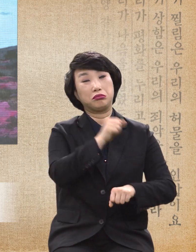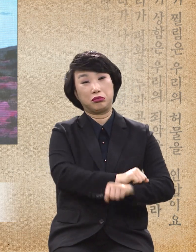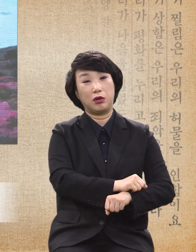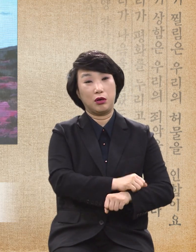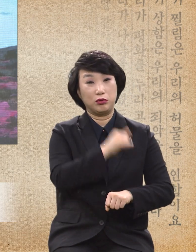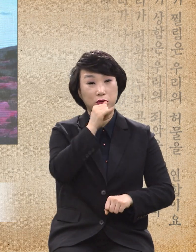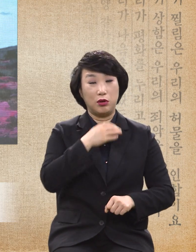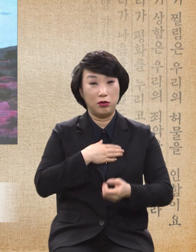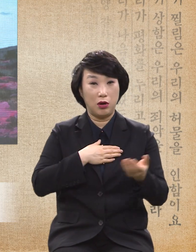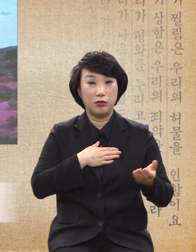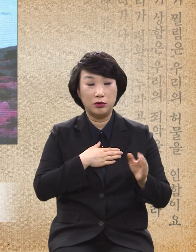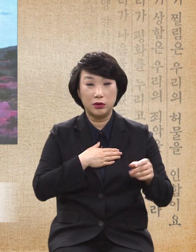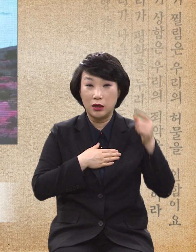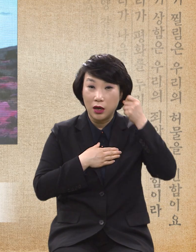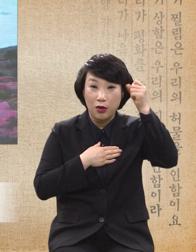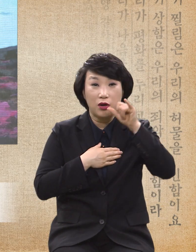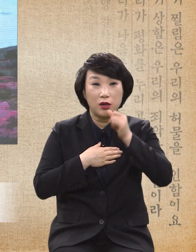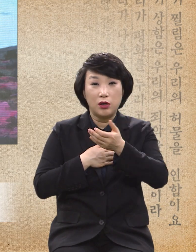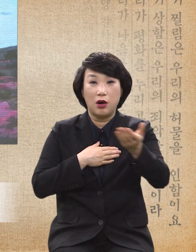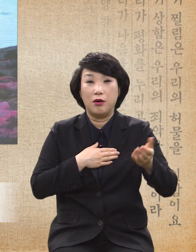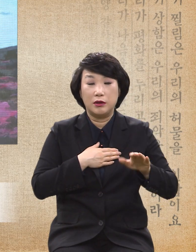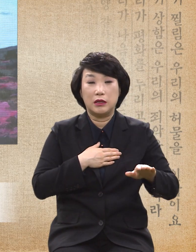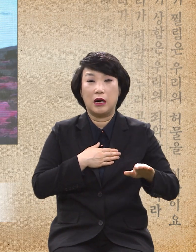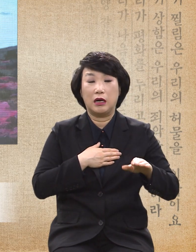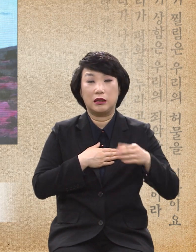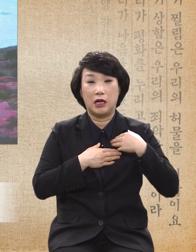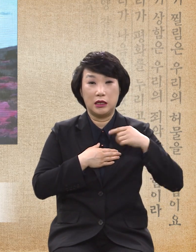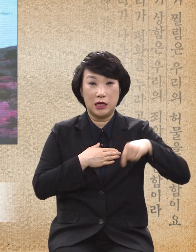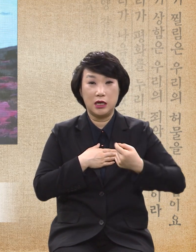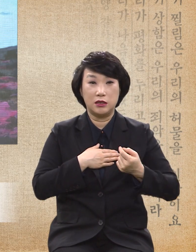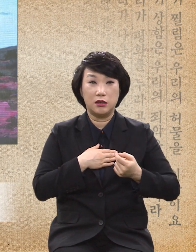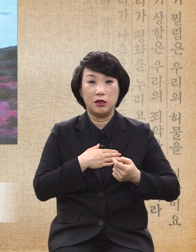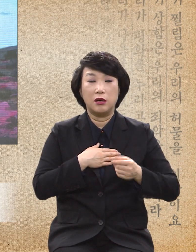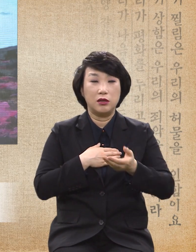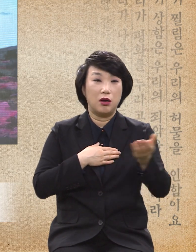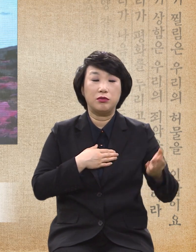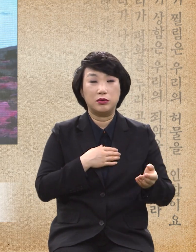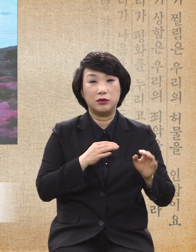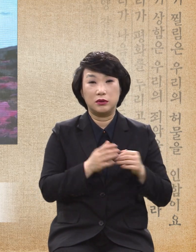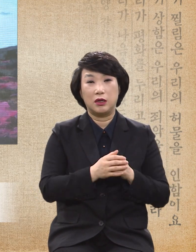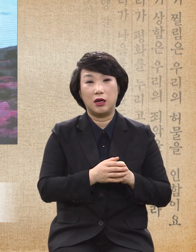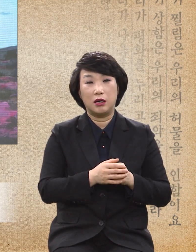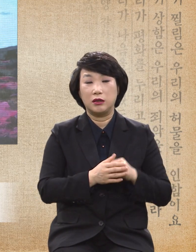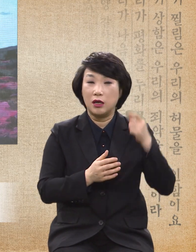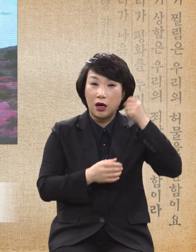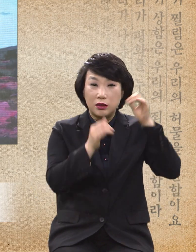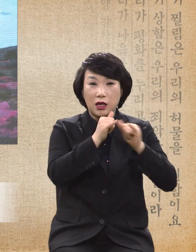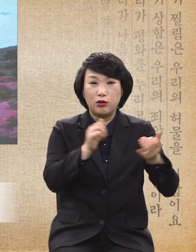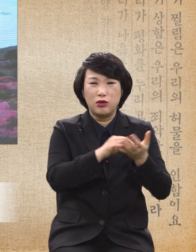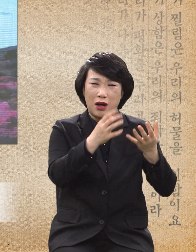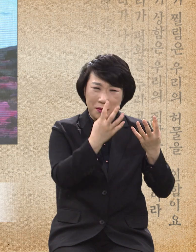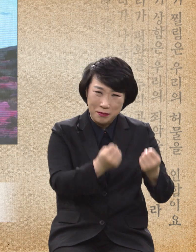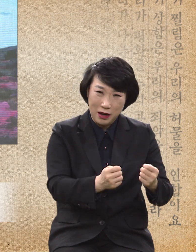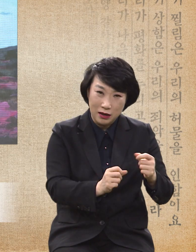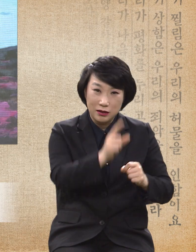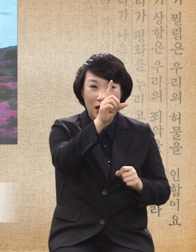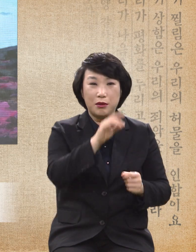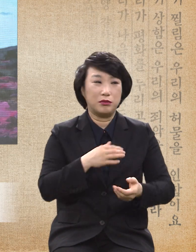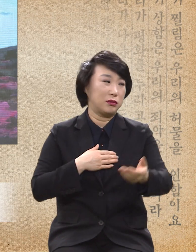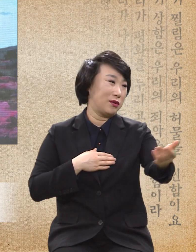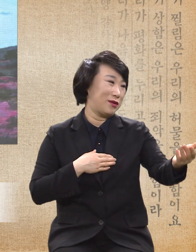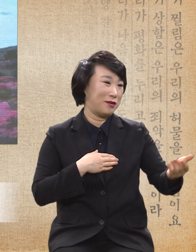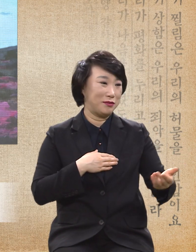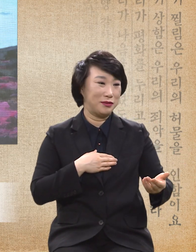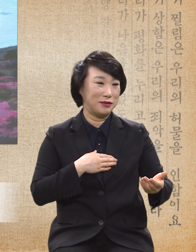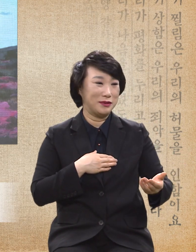잘했잖냐 하면서 자기 자신을 정의하는 자들이 얼마나 많은가. 거의 다